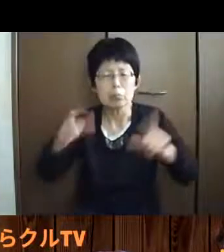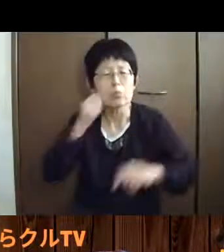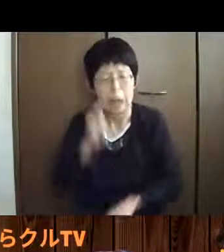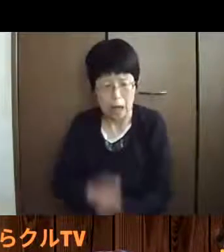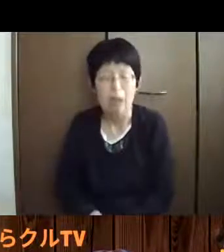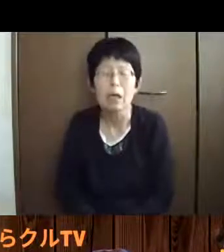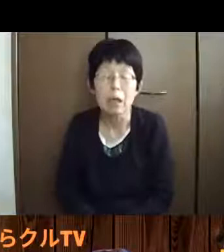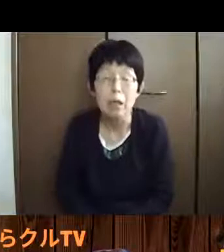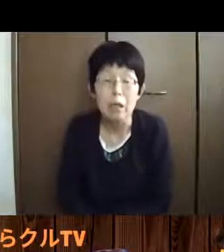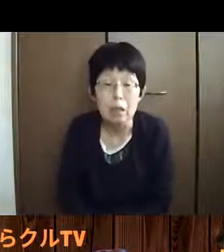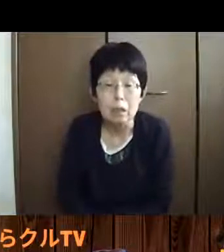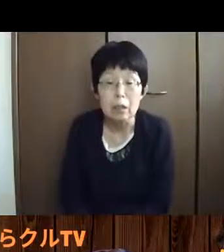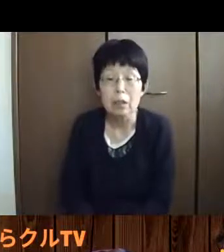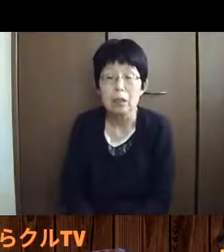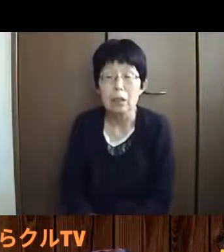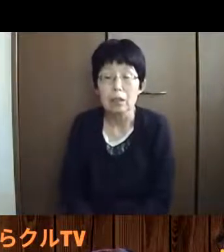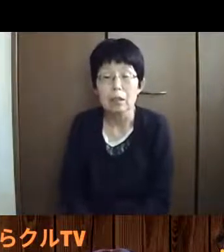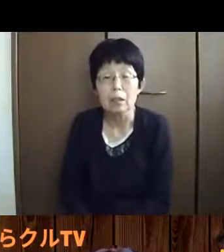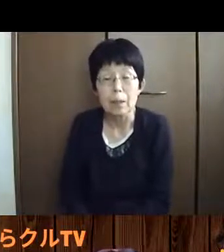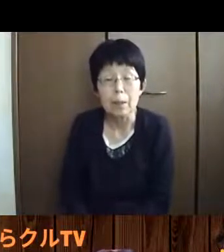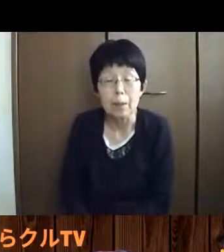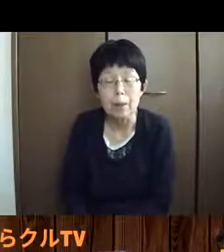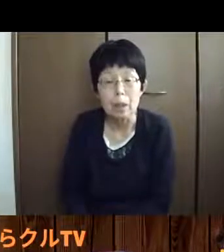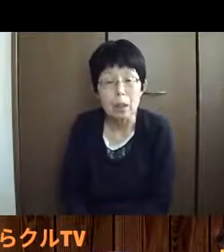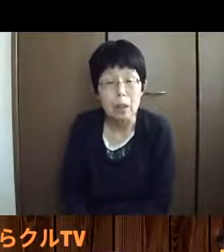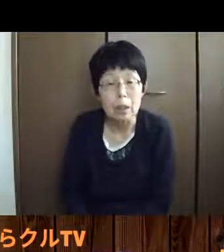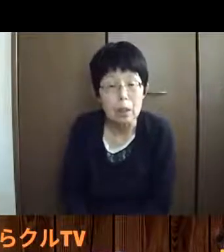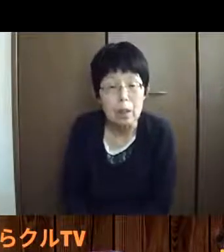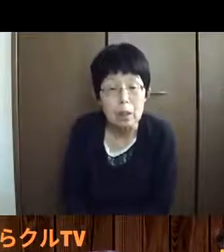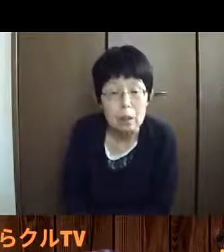これあれなんですよね。見えない。左の山印。うん、大丈夫かな。